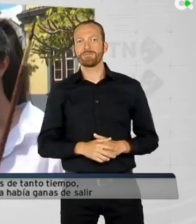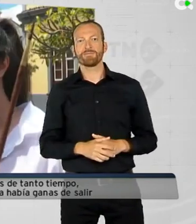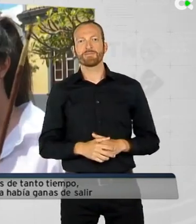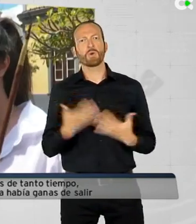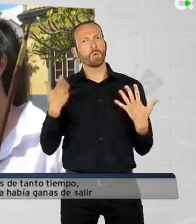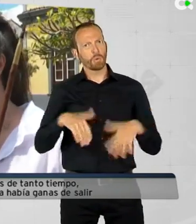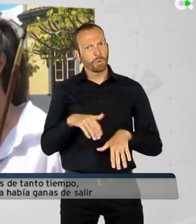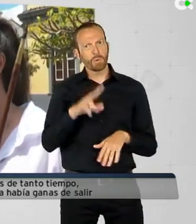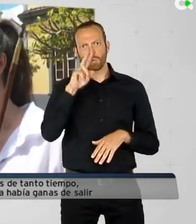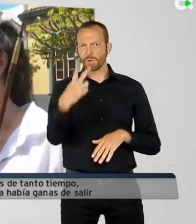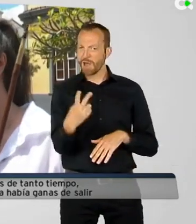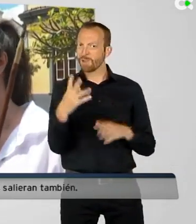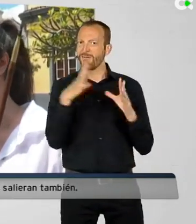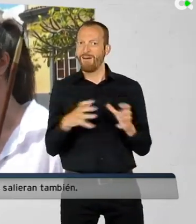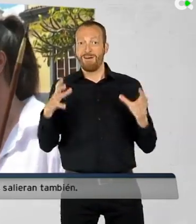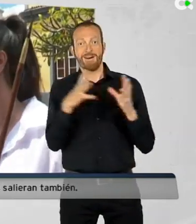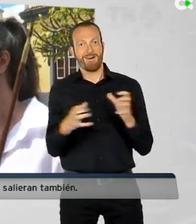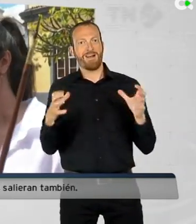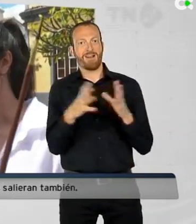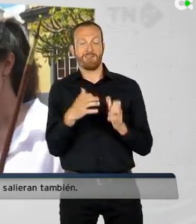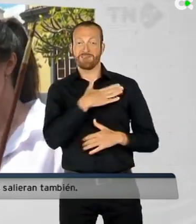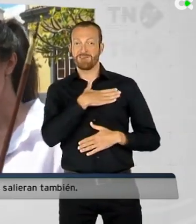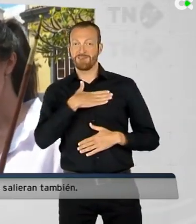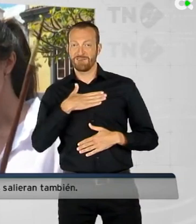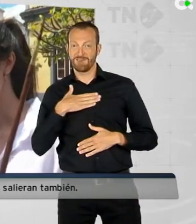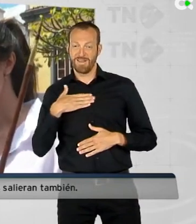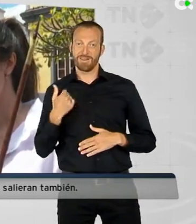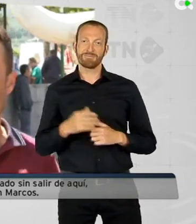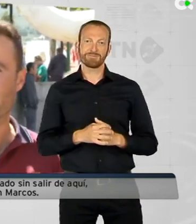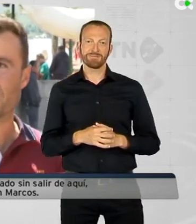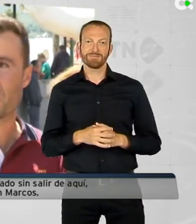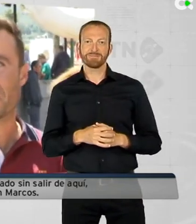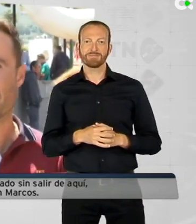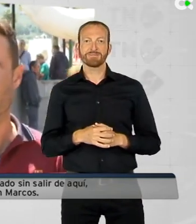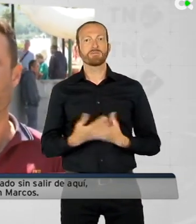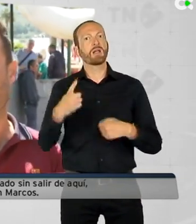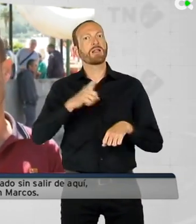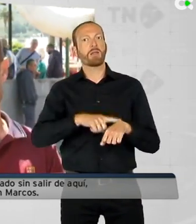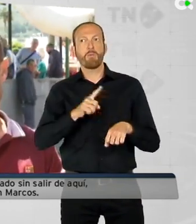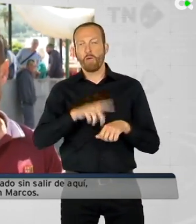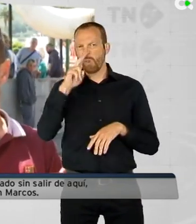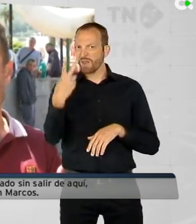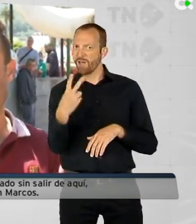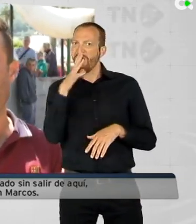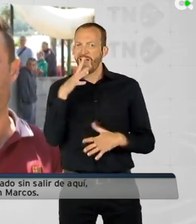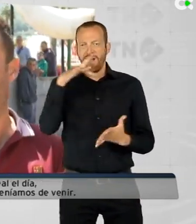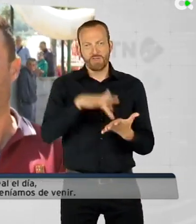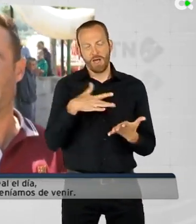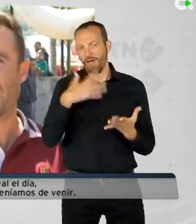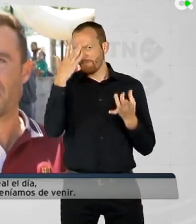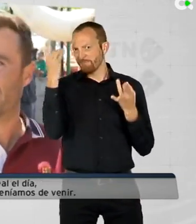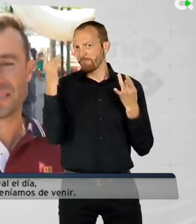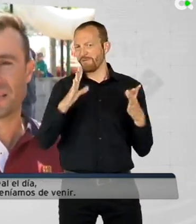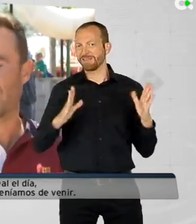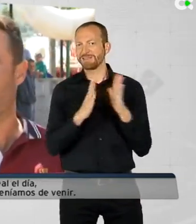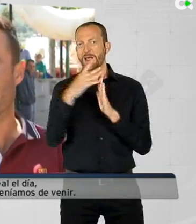tanto tiempo, la verdad que ya había ganas de salir y que las vacas salieran también. Tanto tiempo parado y salir aquí en San Marcos, ideal el